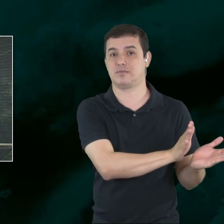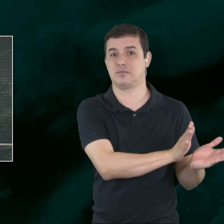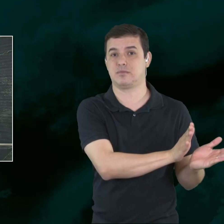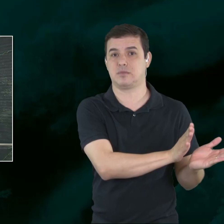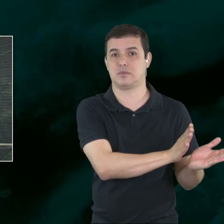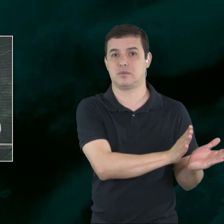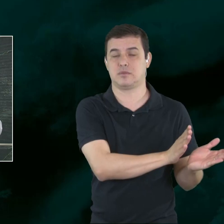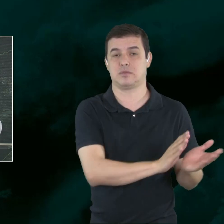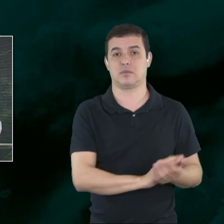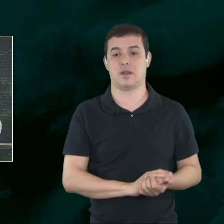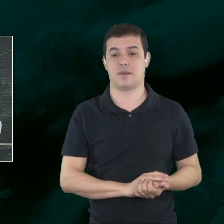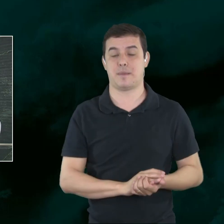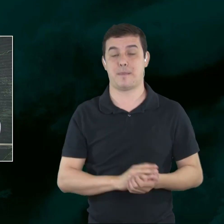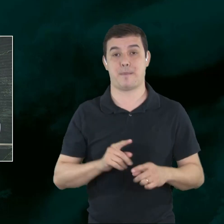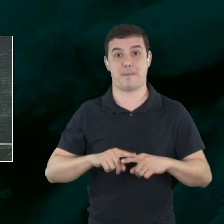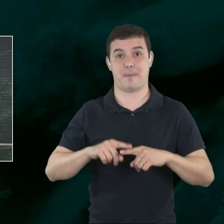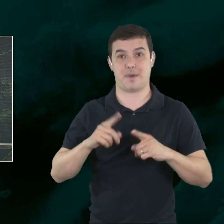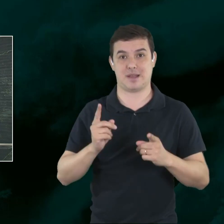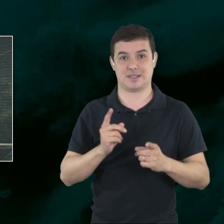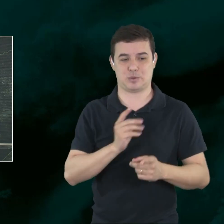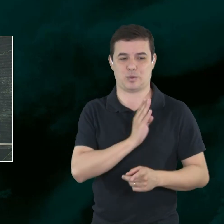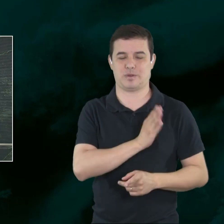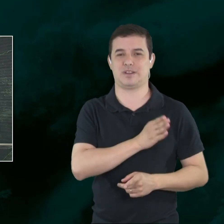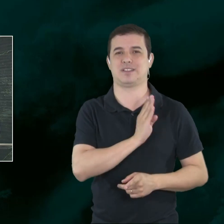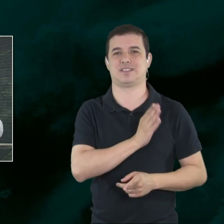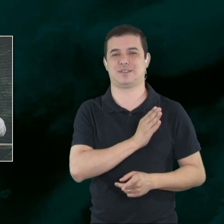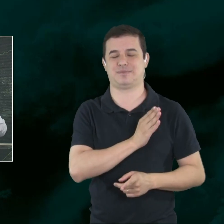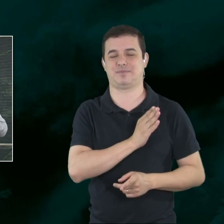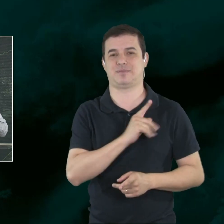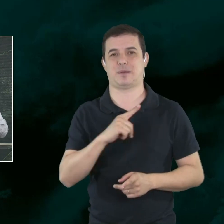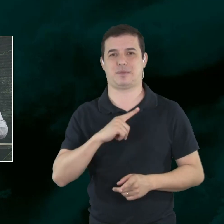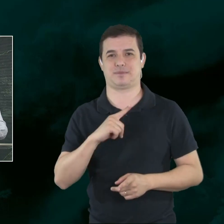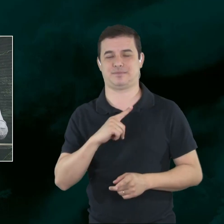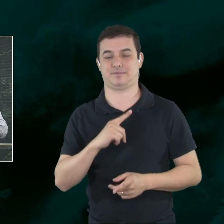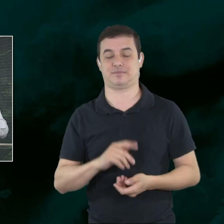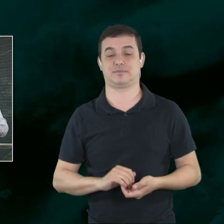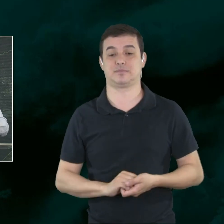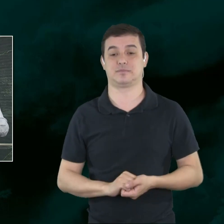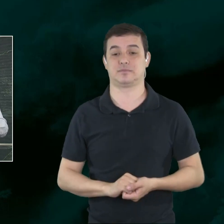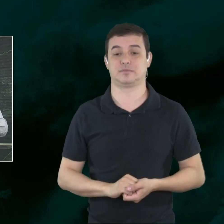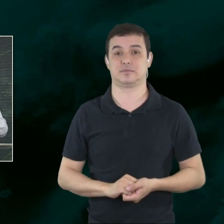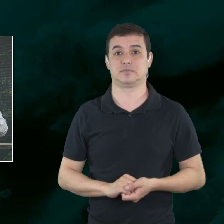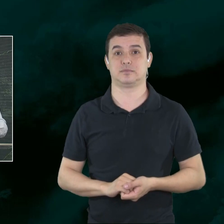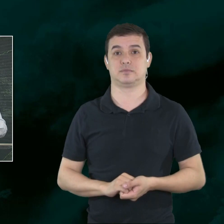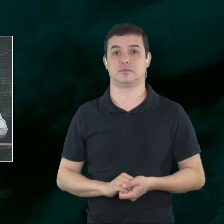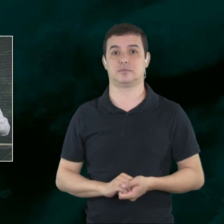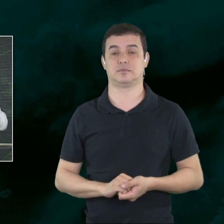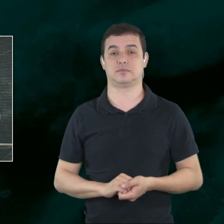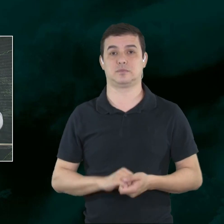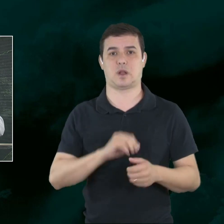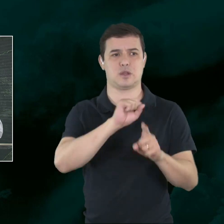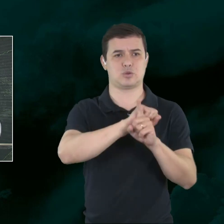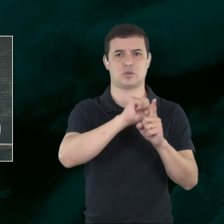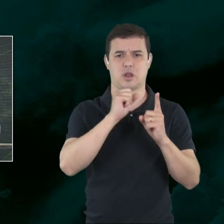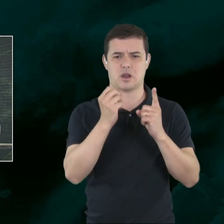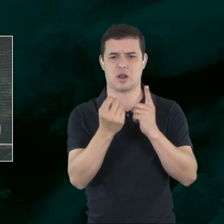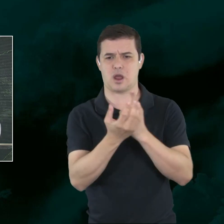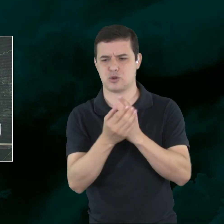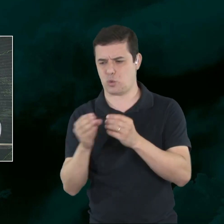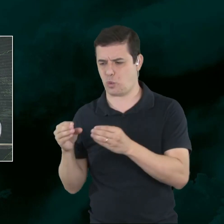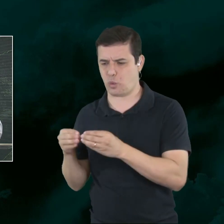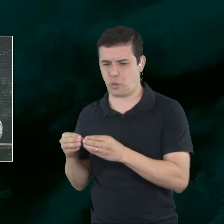você, mas a verdade está dentro de você. Então, esse movimento pós-modernismo não vai afetar